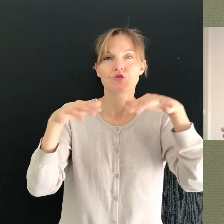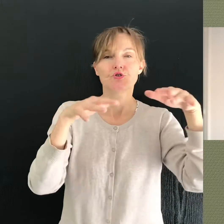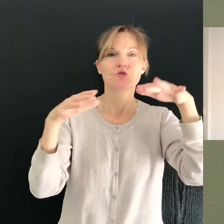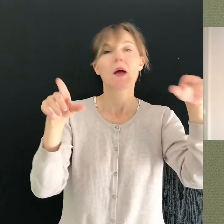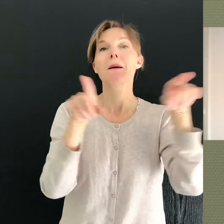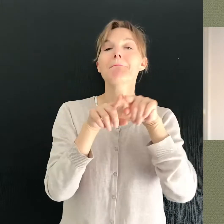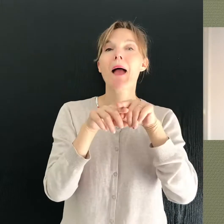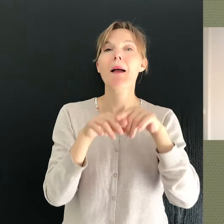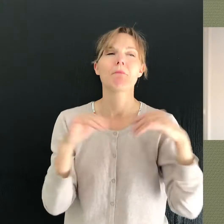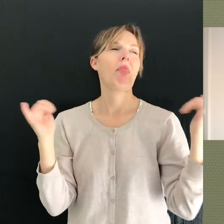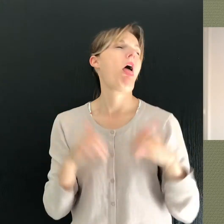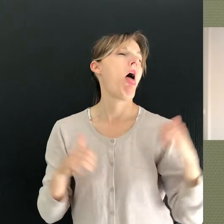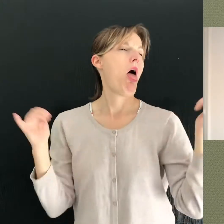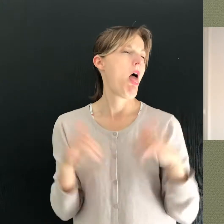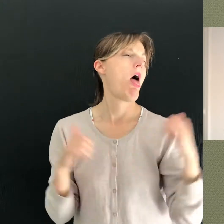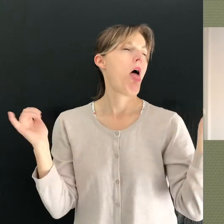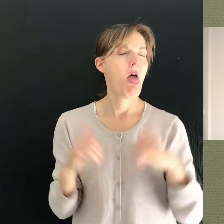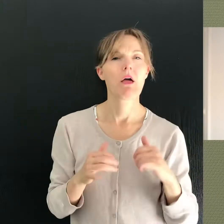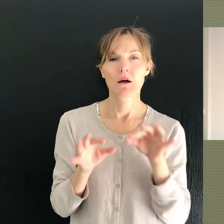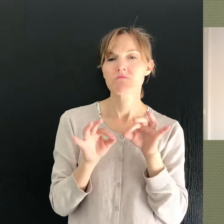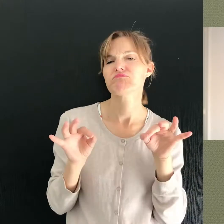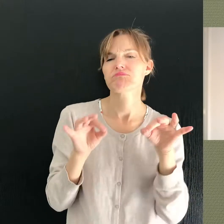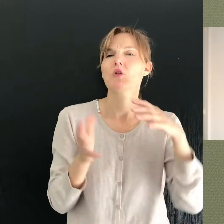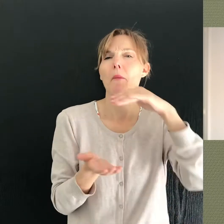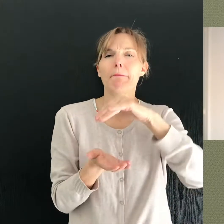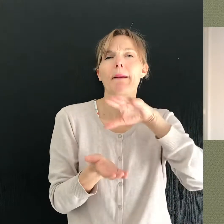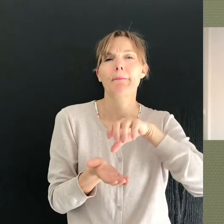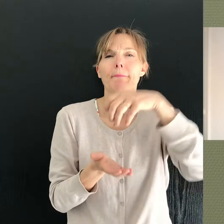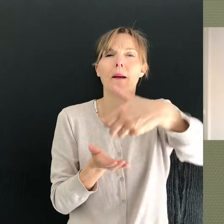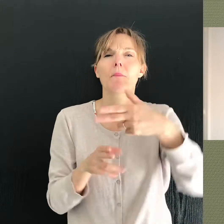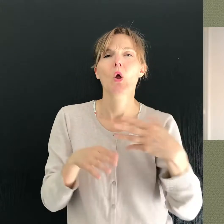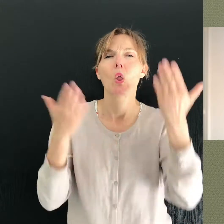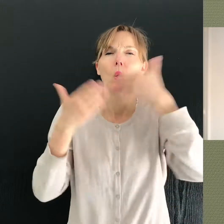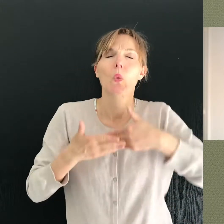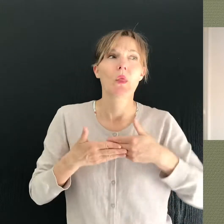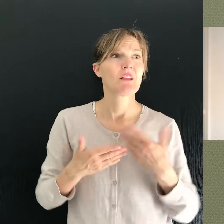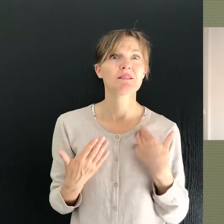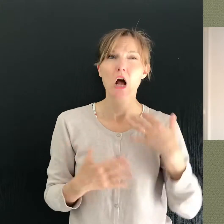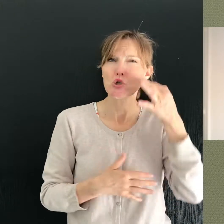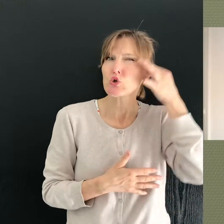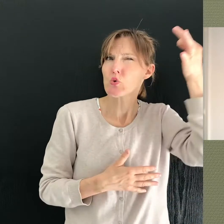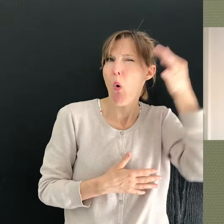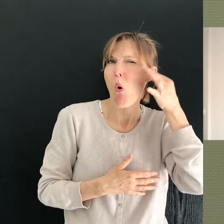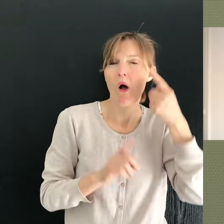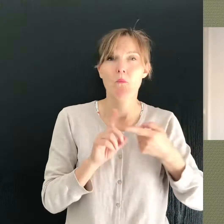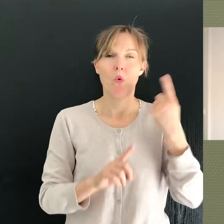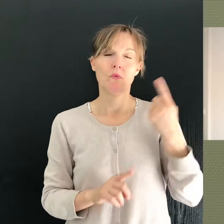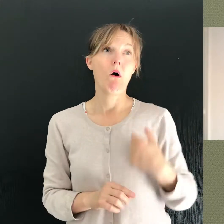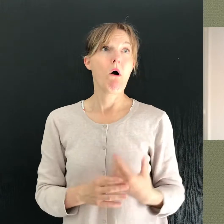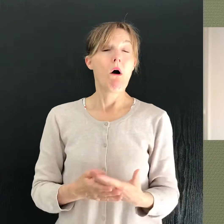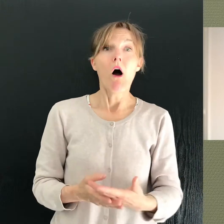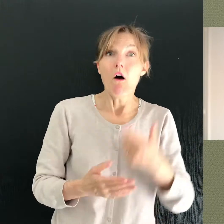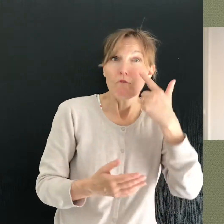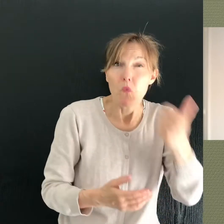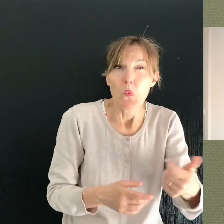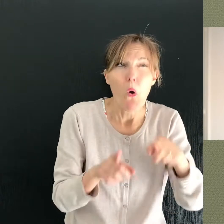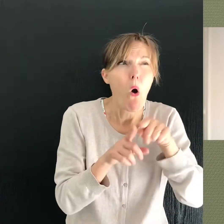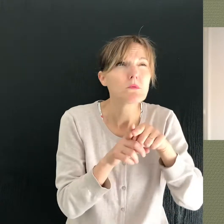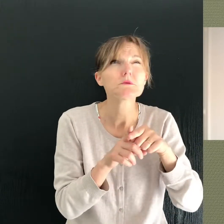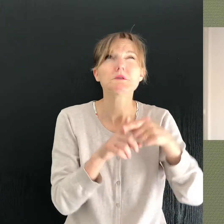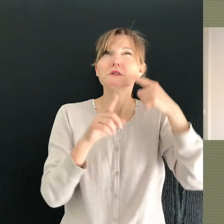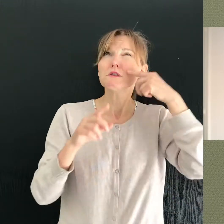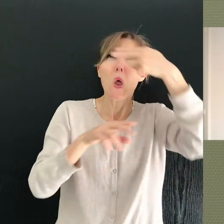nuit. C'est le sombre qui domine. Il y a même des églises où tout est devenu de couleur noire. On a même vu